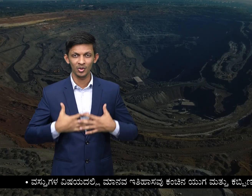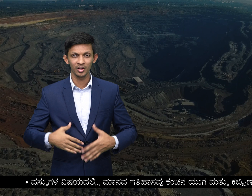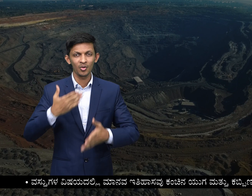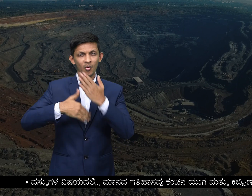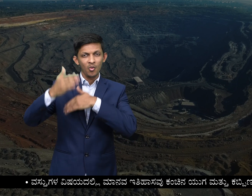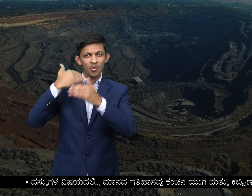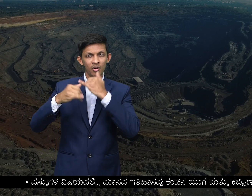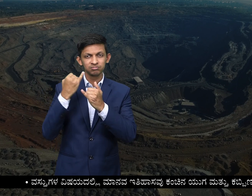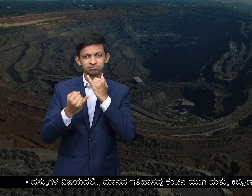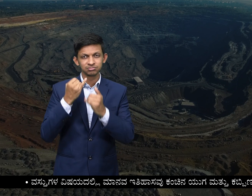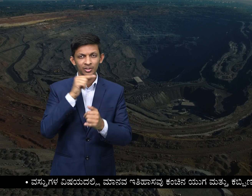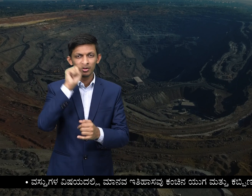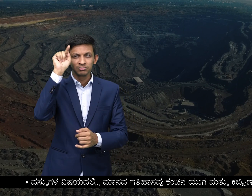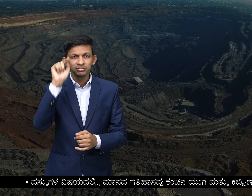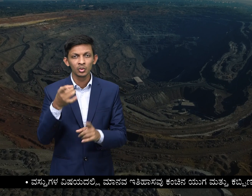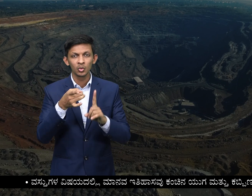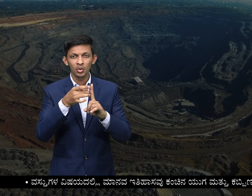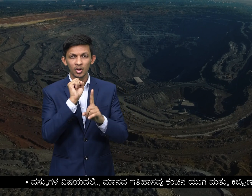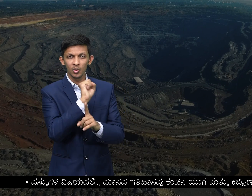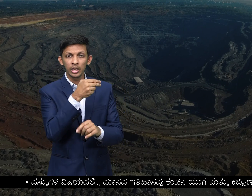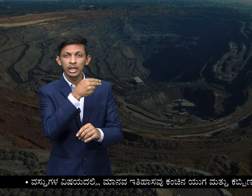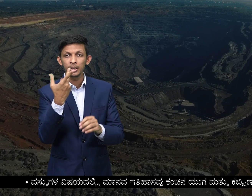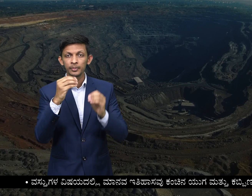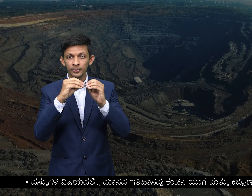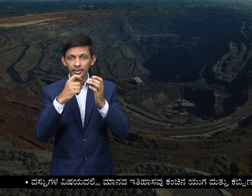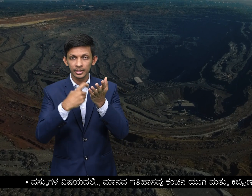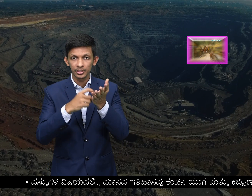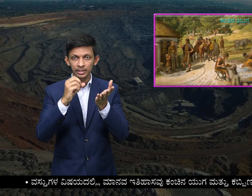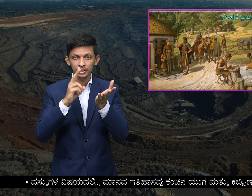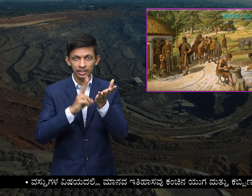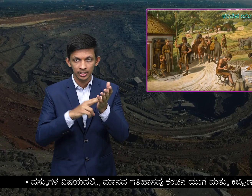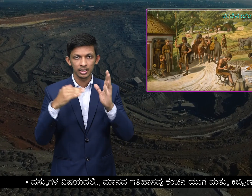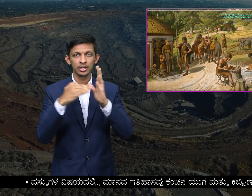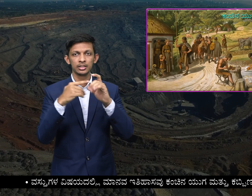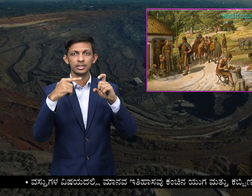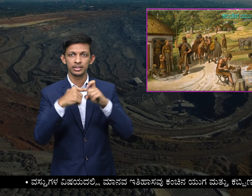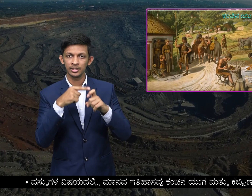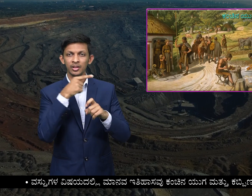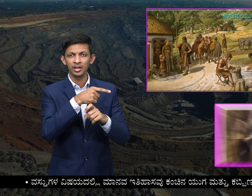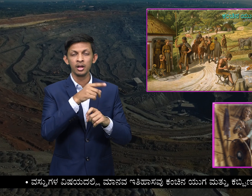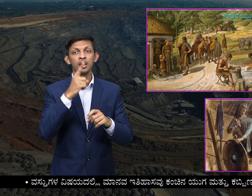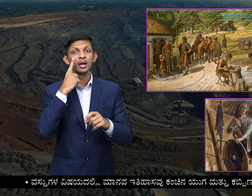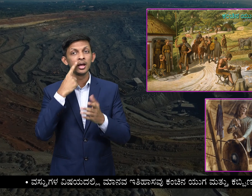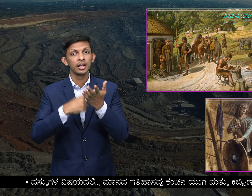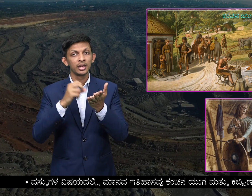ವಸ್ತುಗಳ ವಿಷಯದಲ್ಲಿ ಮಾನವ ಇತಿಹಾಸವು ಕಂಚಿನ ಯುಗ ಮತ್ತು ಕಬ್ಬಿಣದ ಯುಗವನ್ನ ಹೊಂದಿತ್ತು.